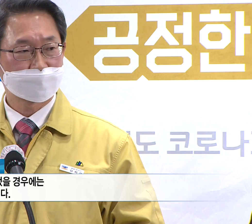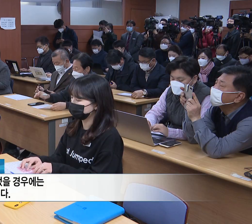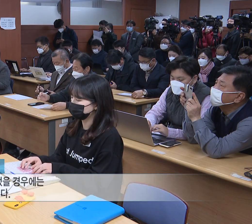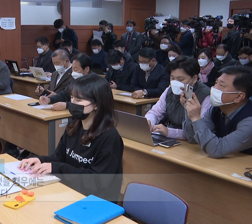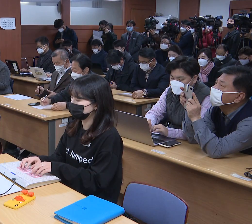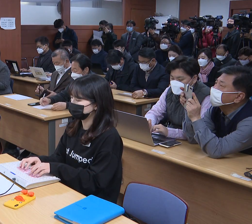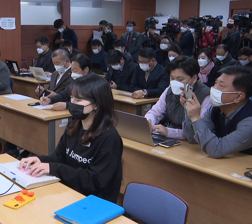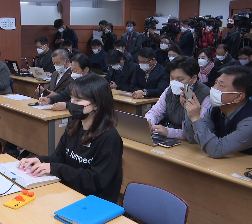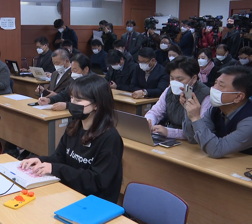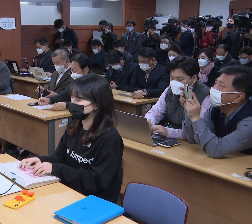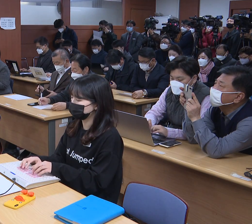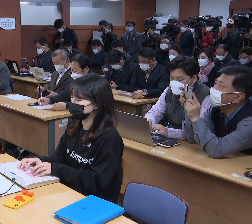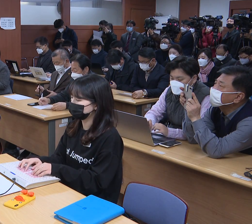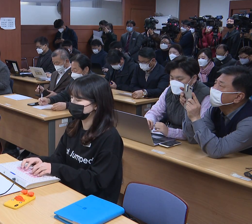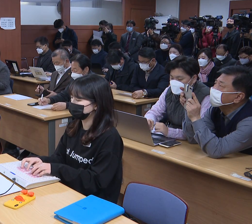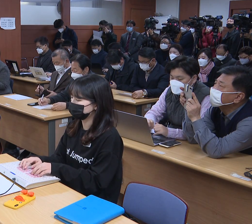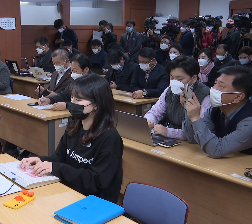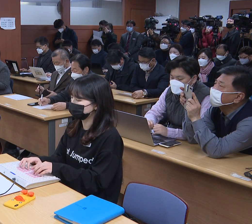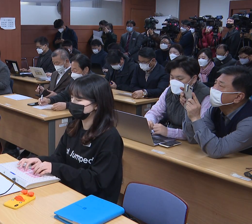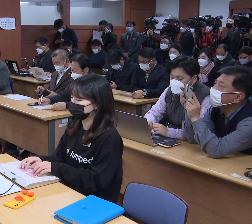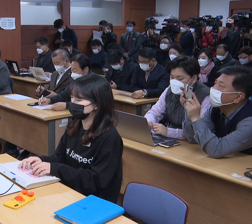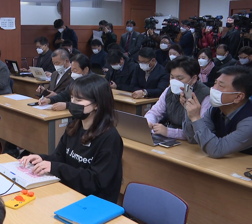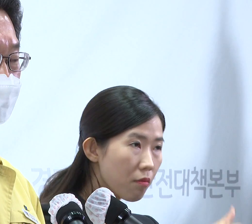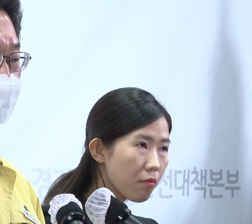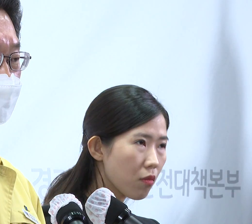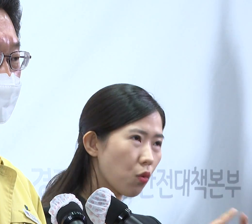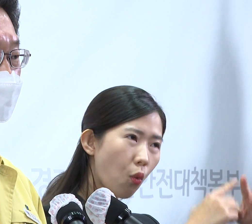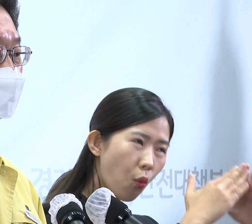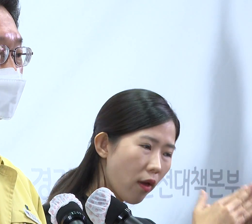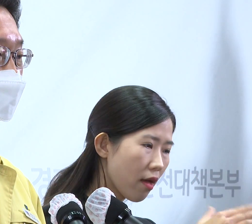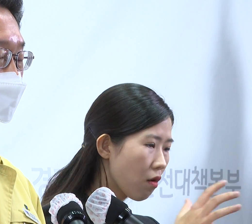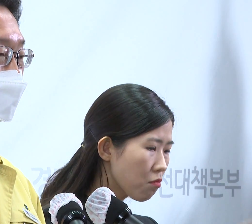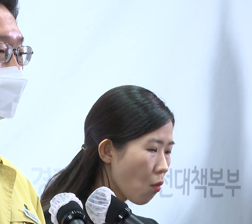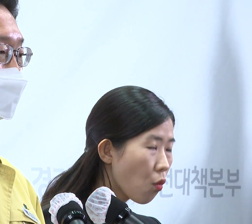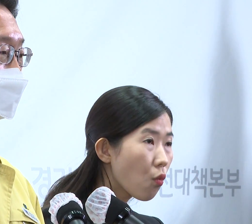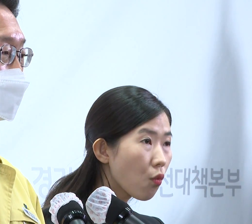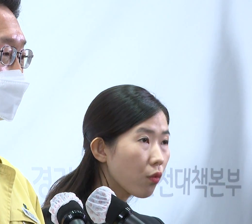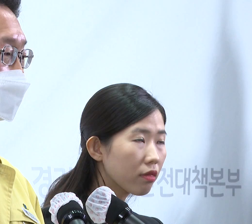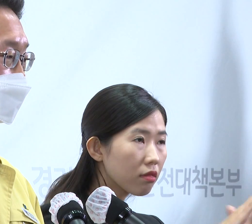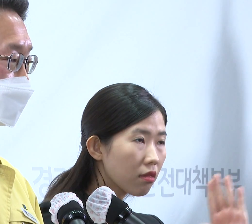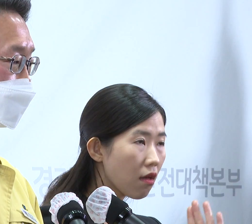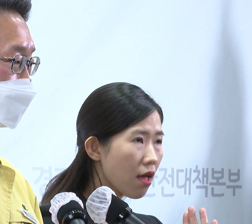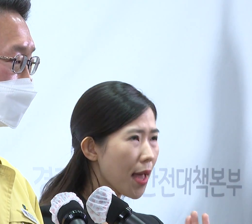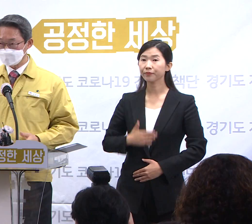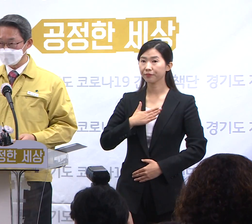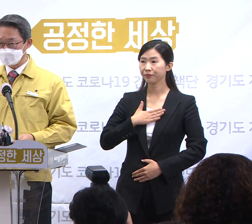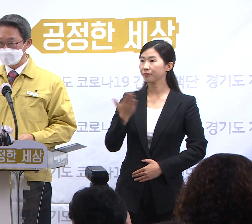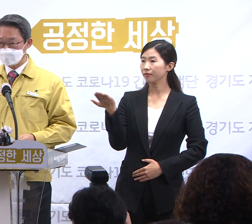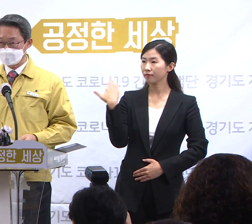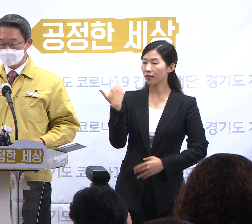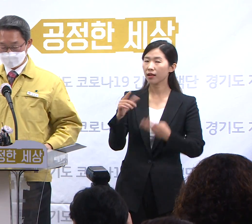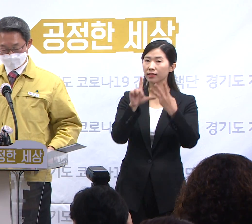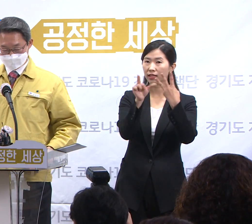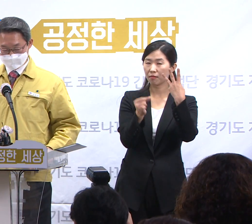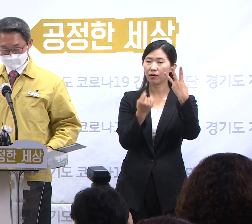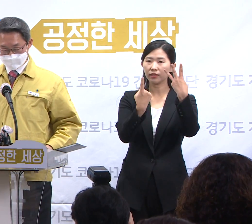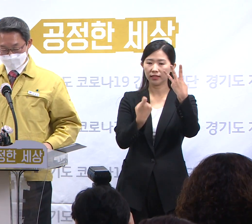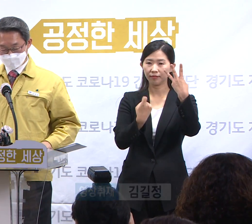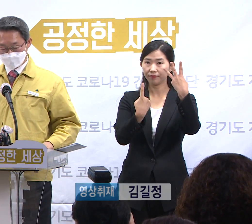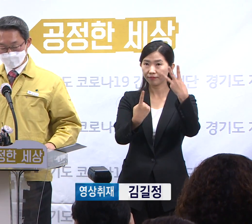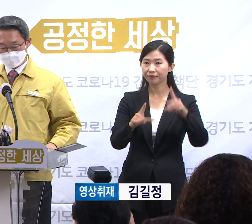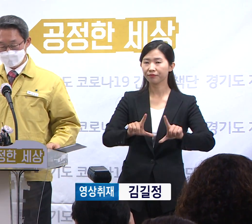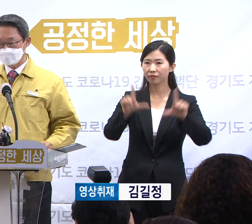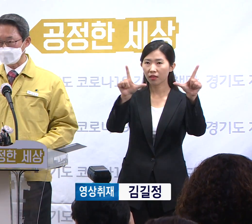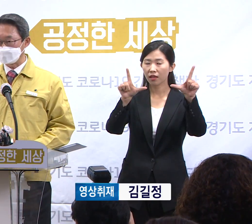입니다 전기도 는 소규모 모임 형태의 종교의 이사도 행정명령 에 포함된다 며 오는 주말 부터